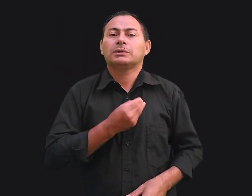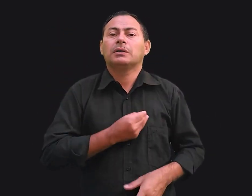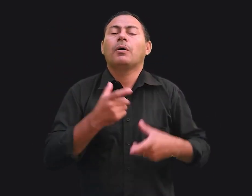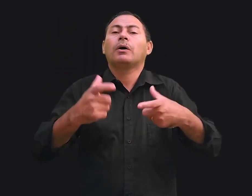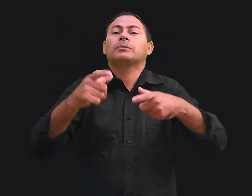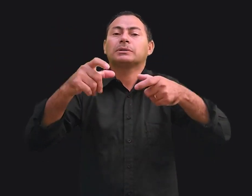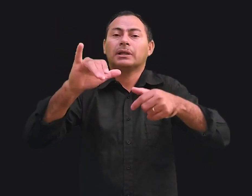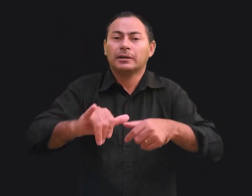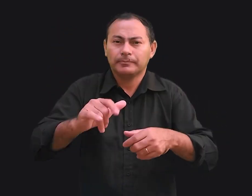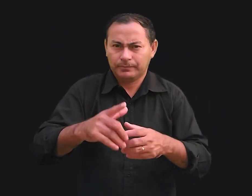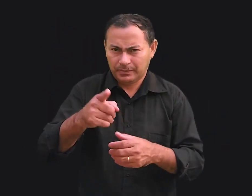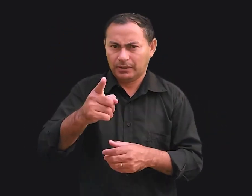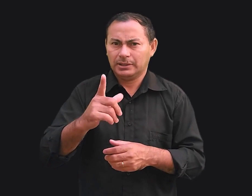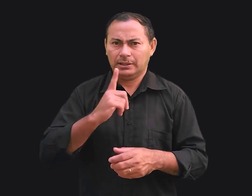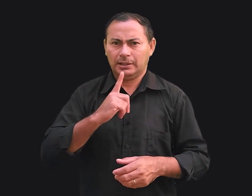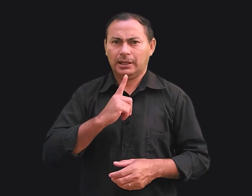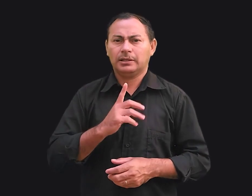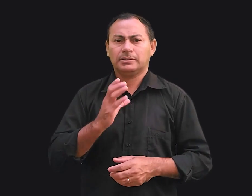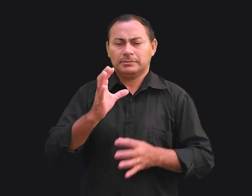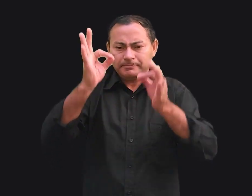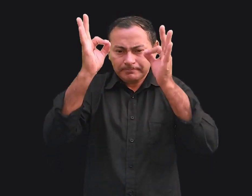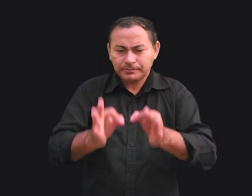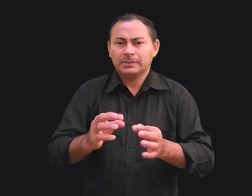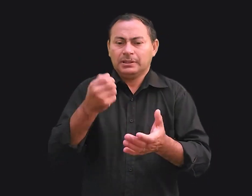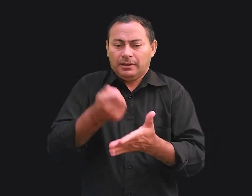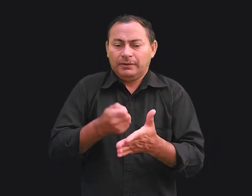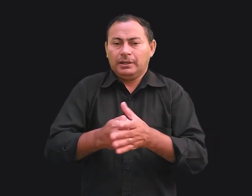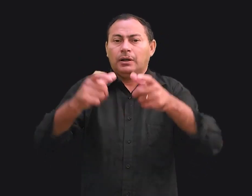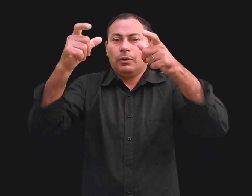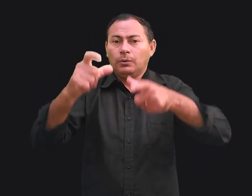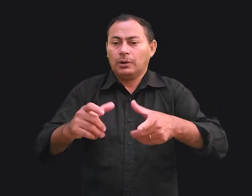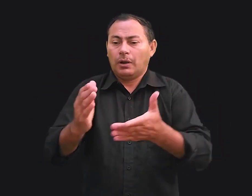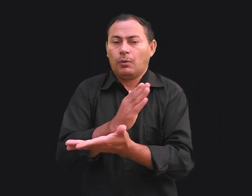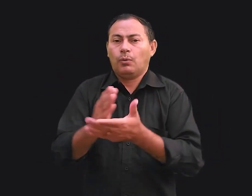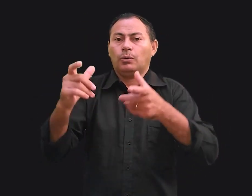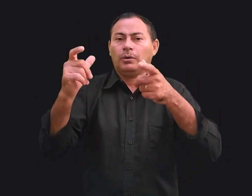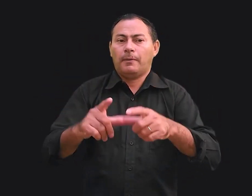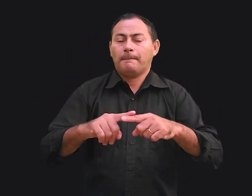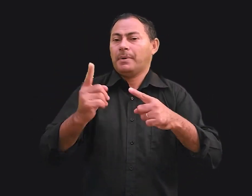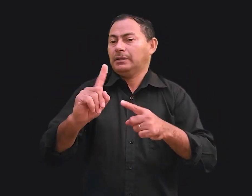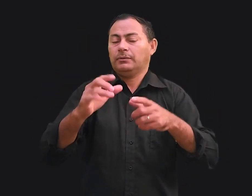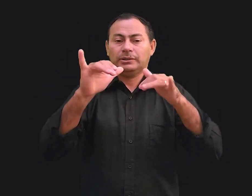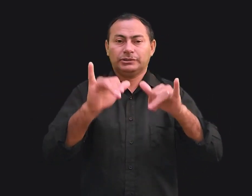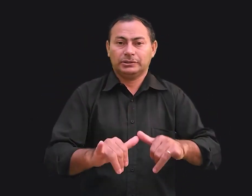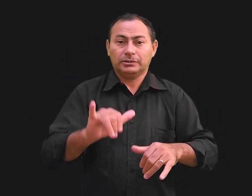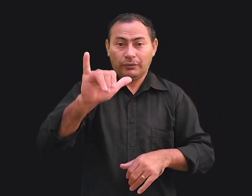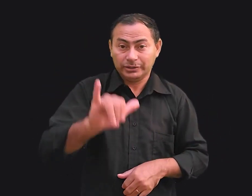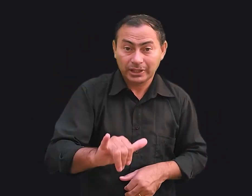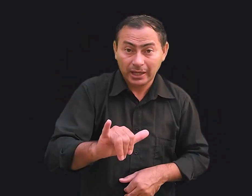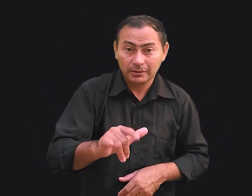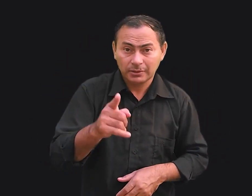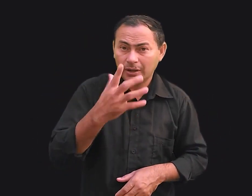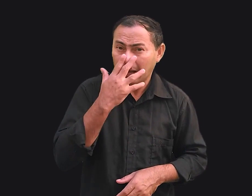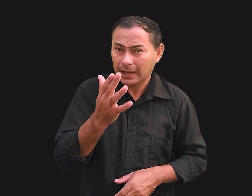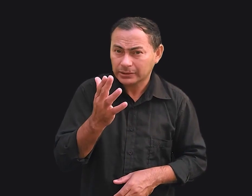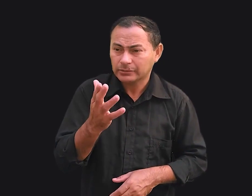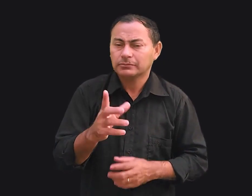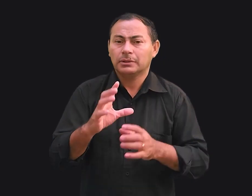você? Será que você tem essa convicção que deveria estar em algum lugar, mas não está? Você acha que para